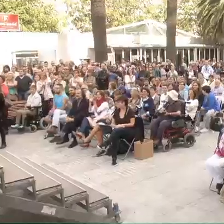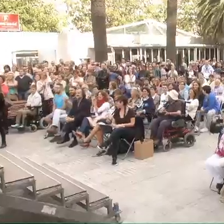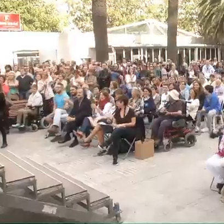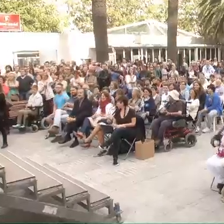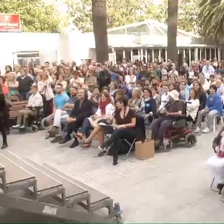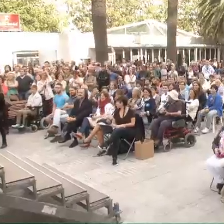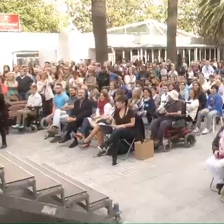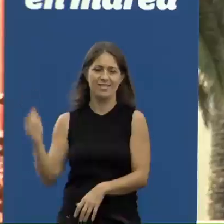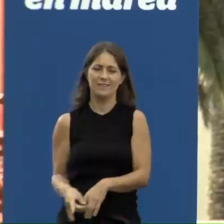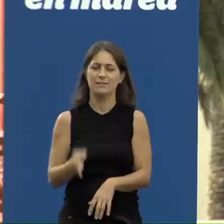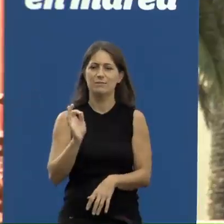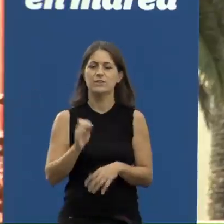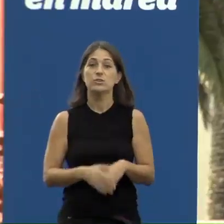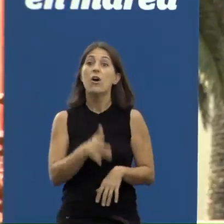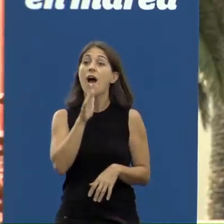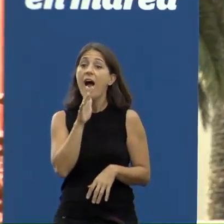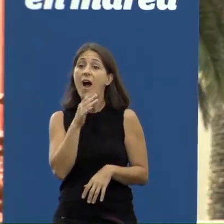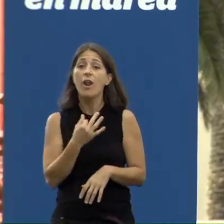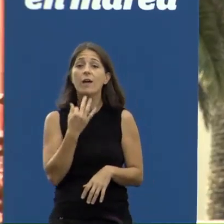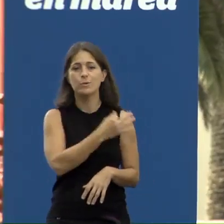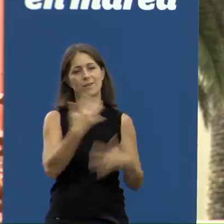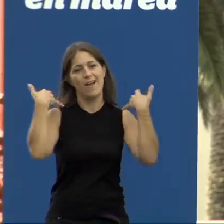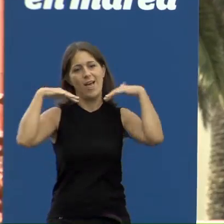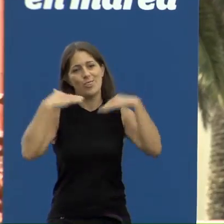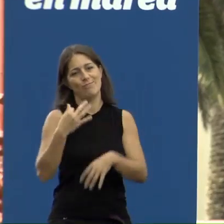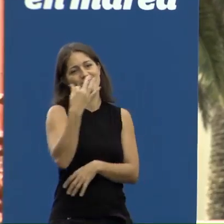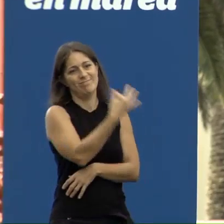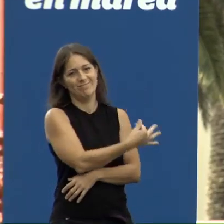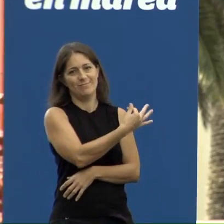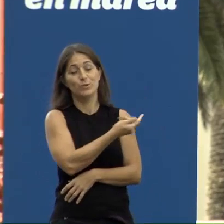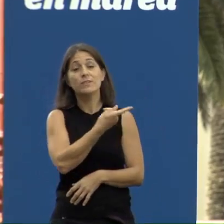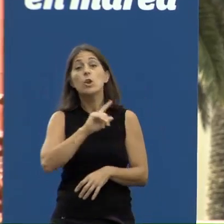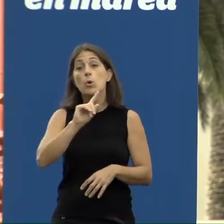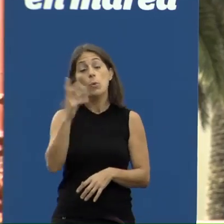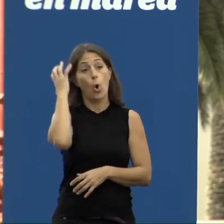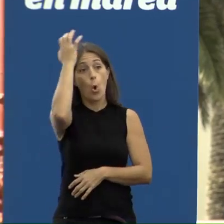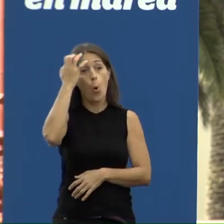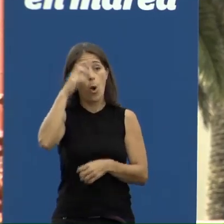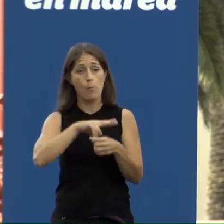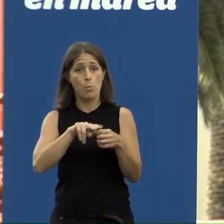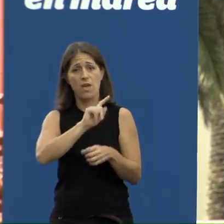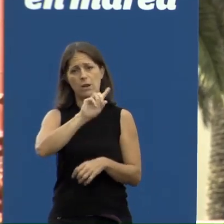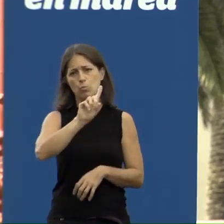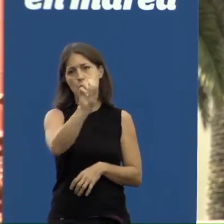Claro que hai, miradevos, claro que hai. Deixo vos xa con Antón Sánchez, cabeza de lista pola provincia da